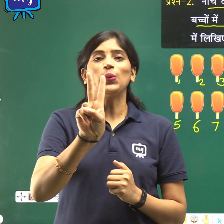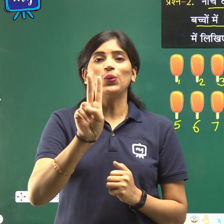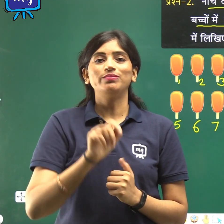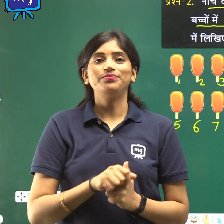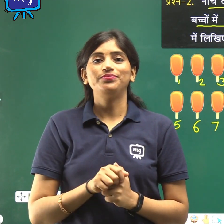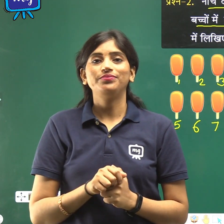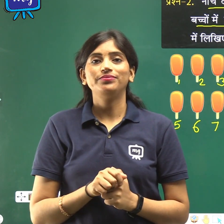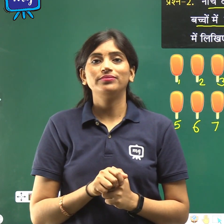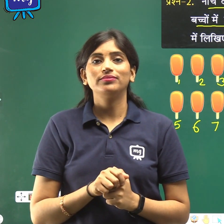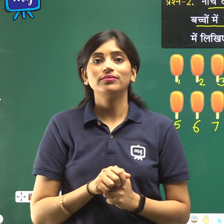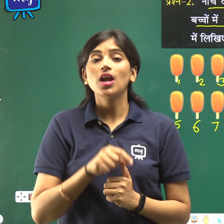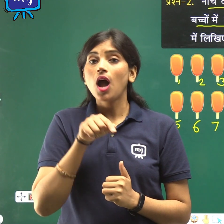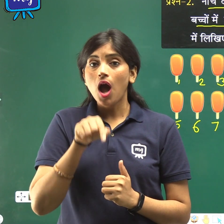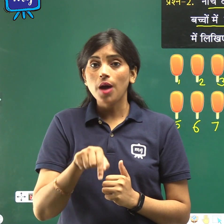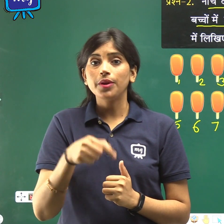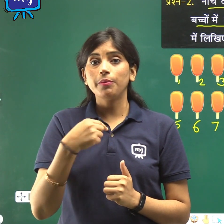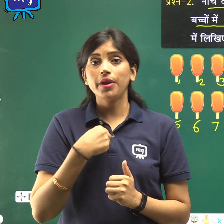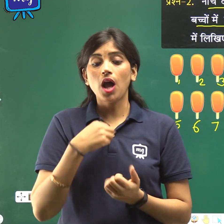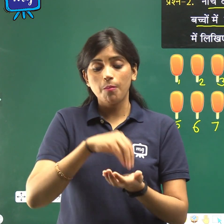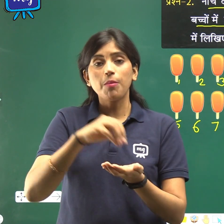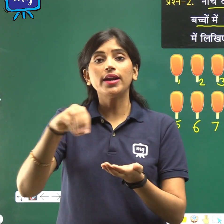2। अब इनमें हम बांटेंगे।